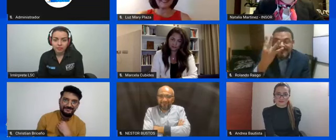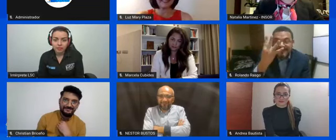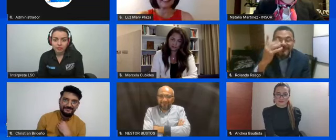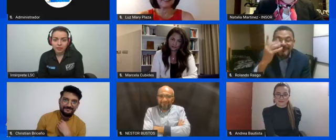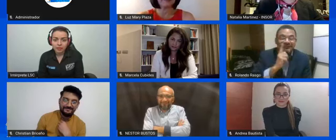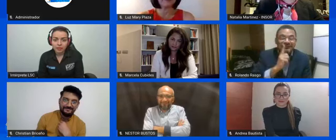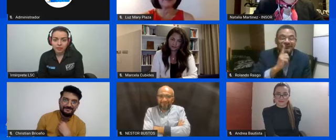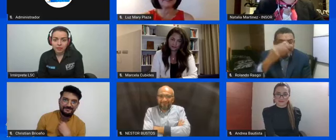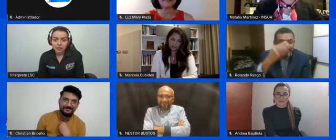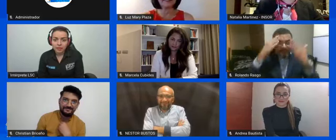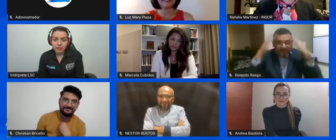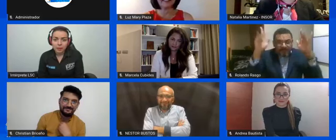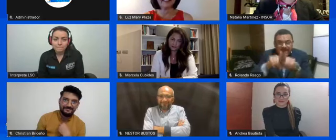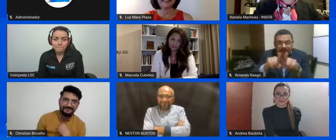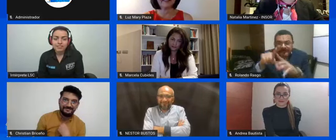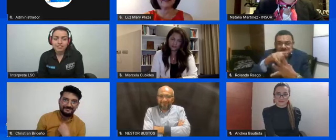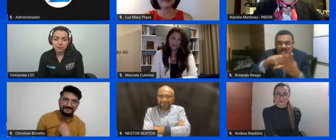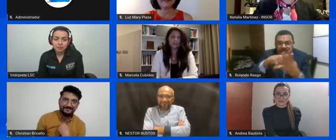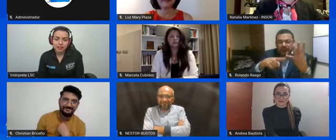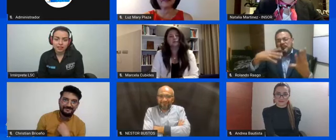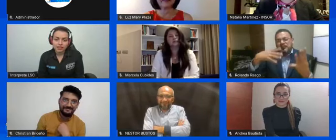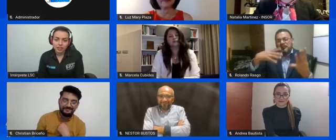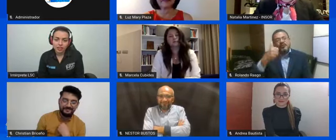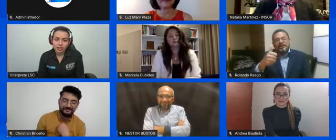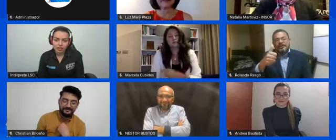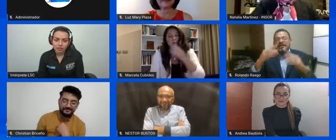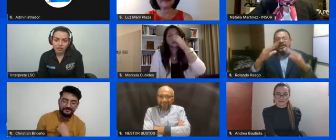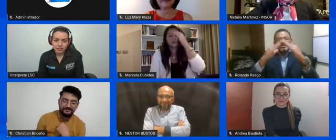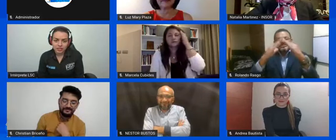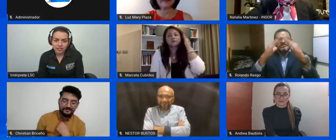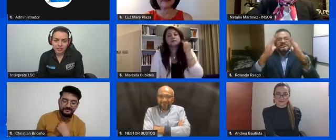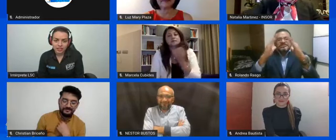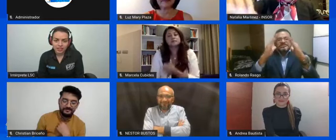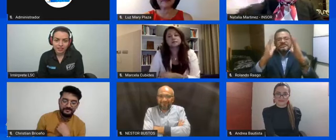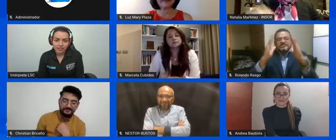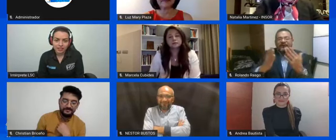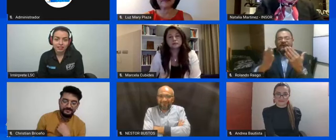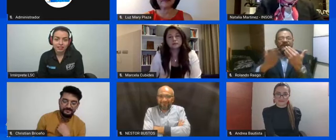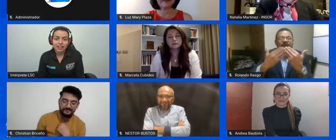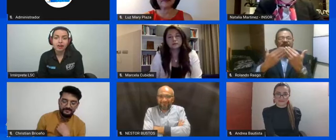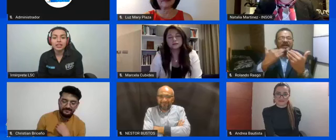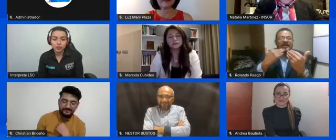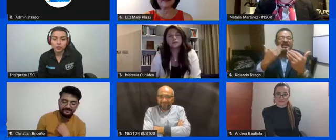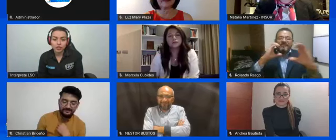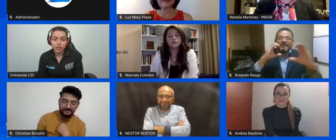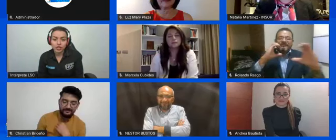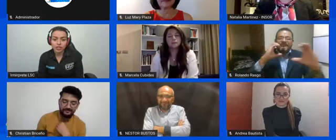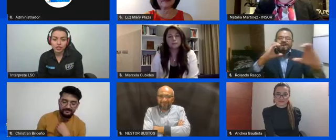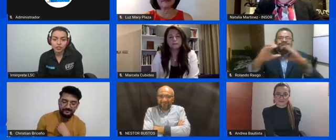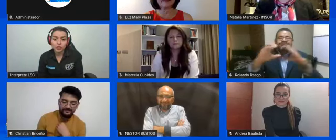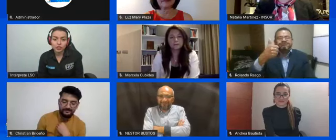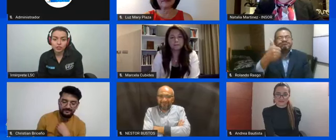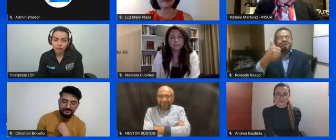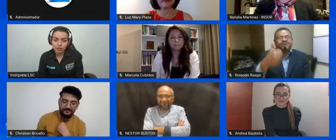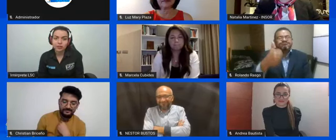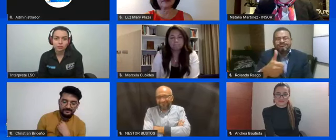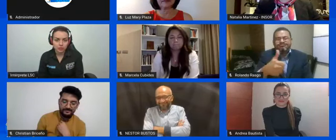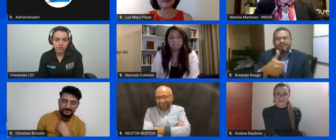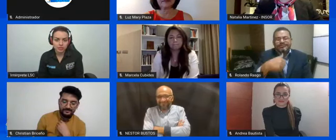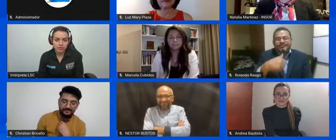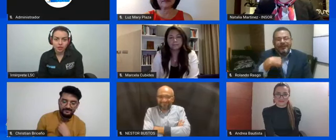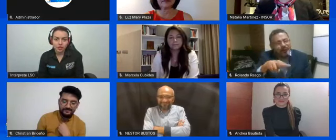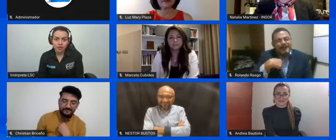pensé en este caso que pues que él era la única persona sorda, pero pues como ustedes ya saben, él tiene